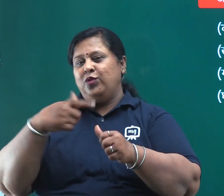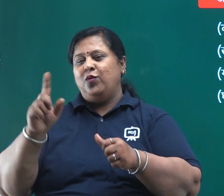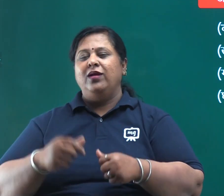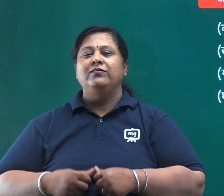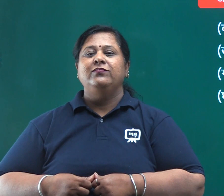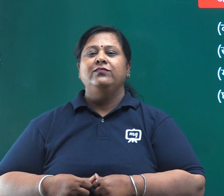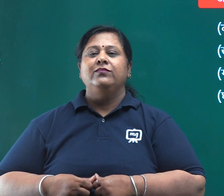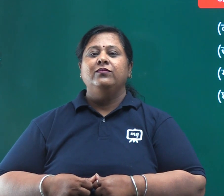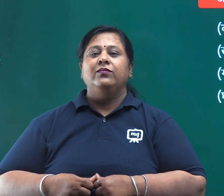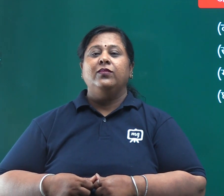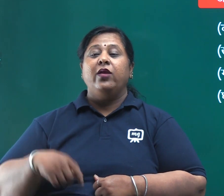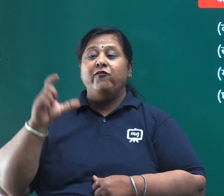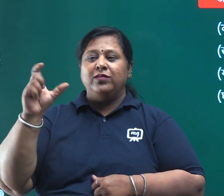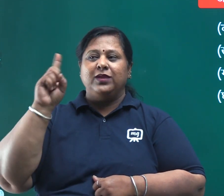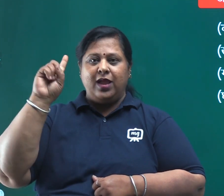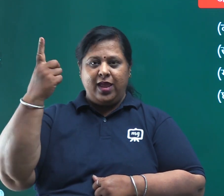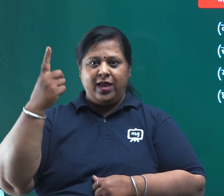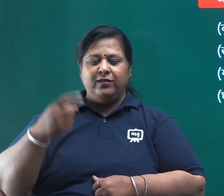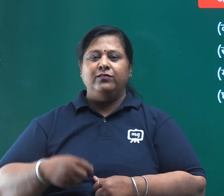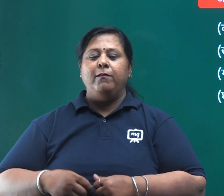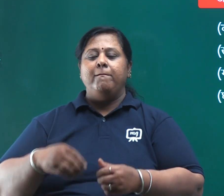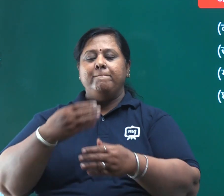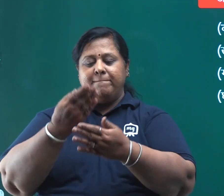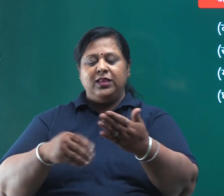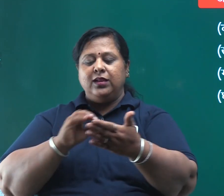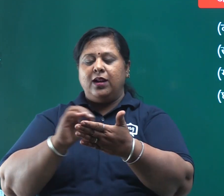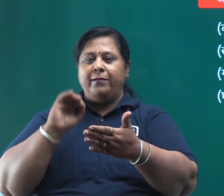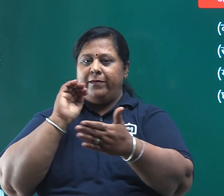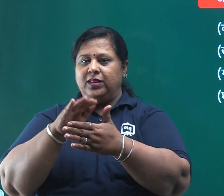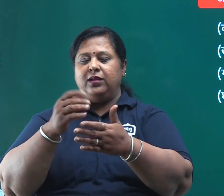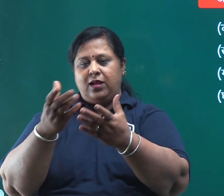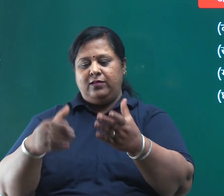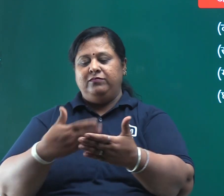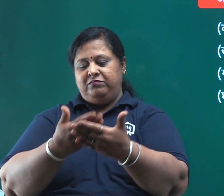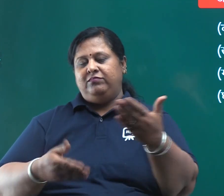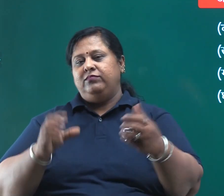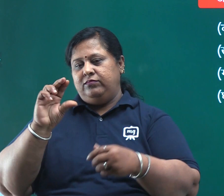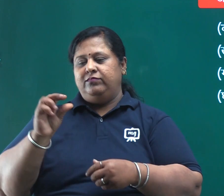होगा विकल्प संख्या 1, पत्र का।